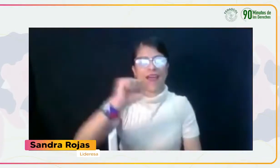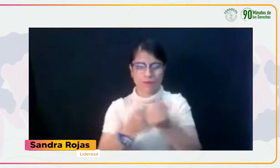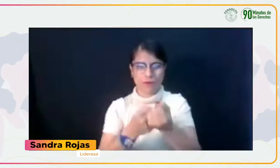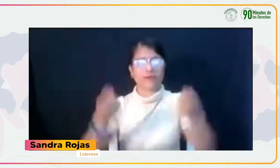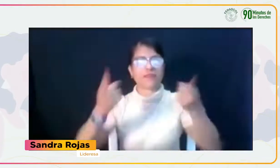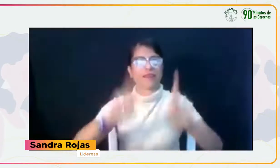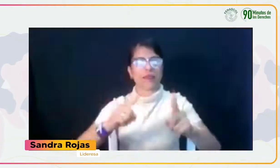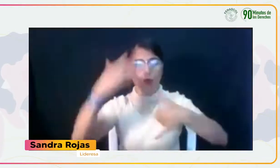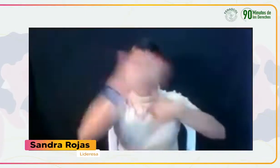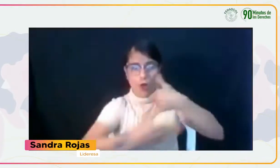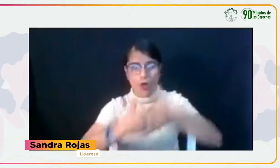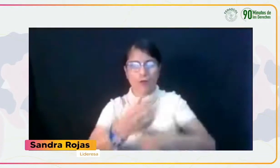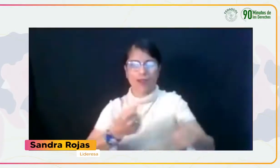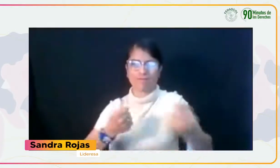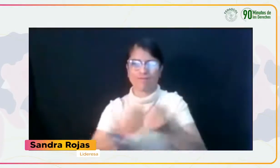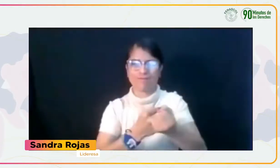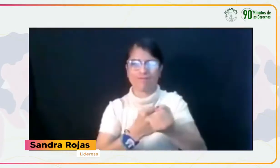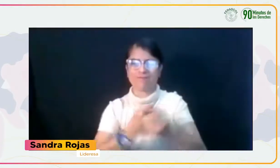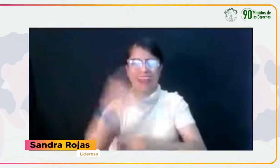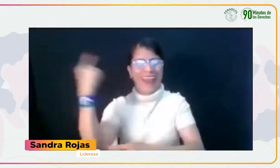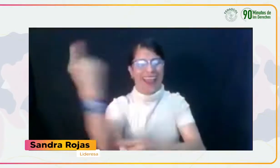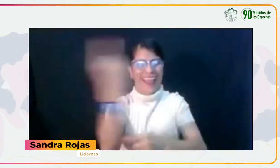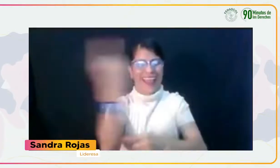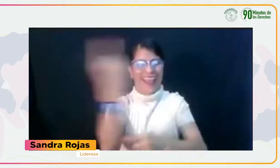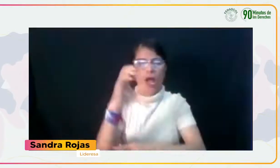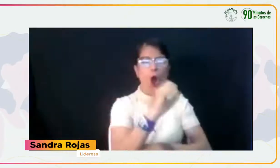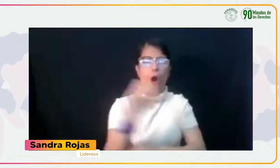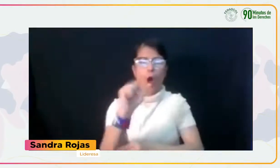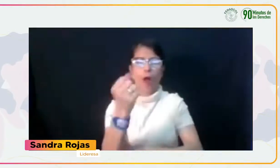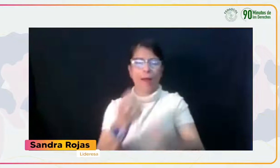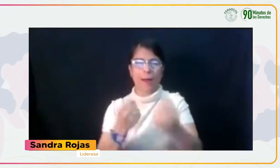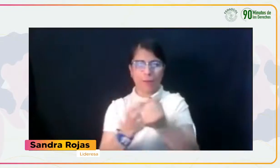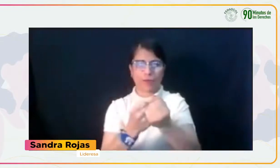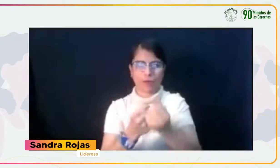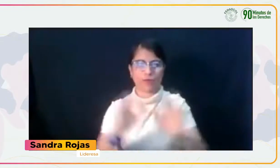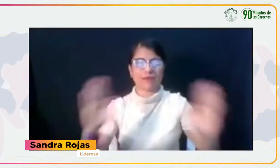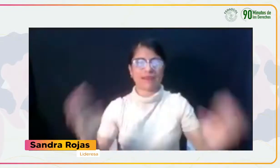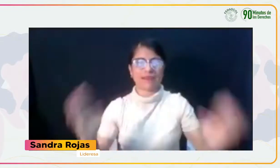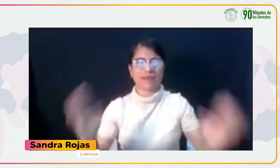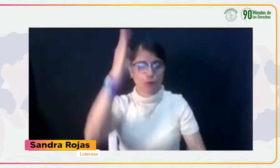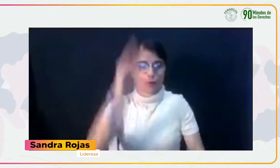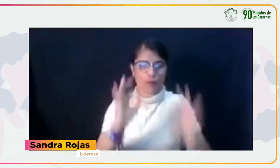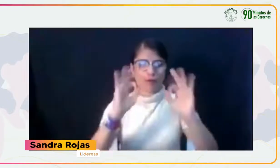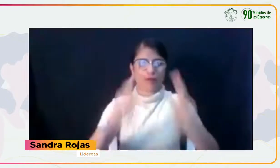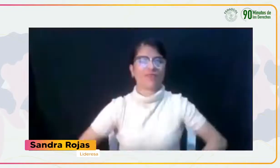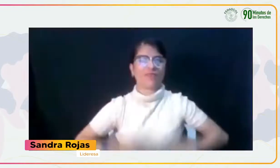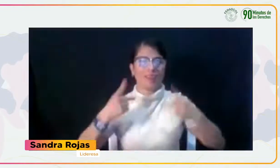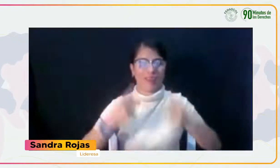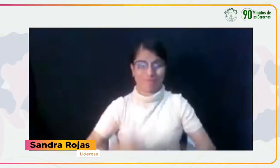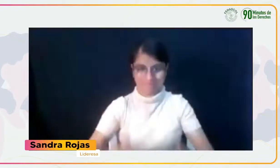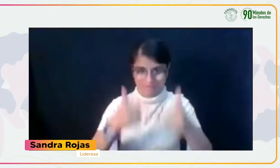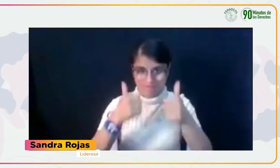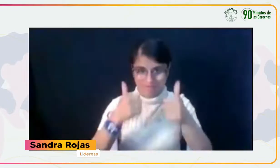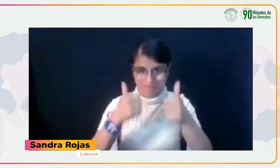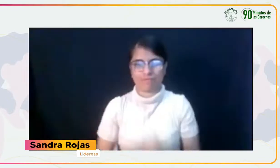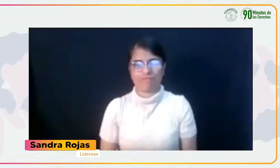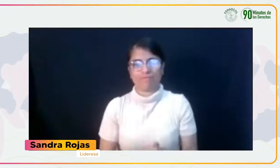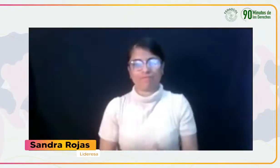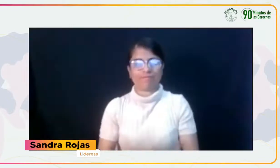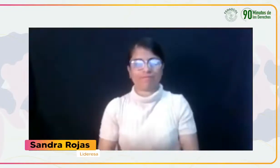lideresa. Apoyo a la comunidad sorda, apoyo a todo el territorio nacional y apoyo también a hombres y mujeres para que haya una